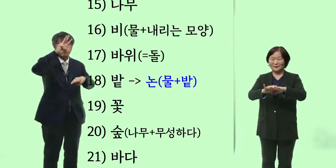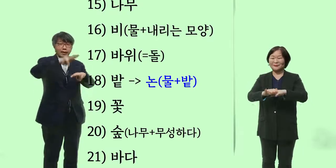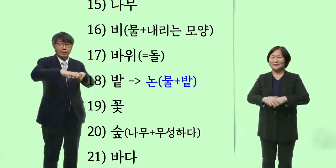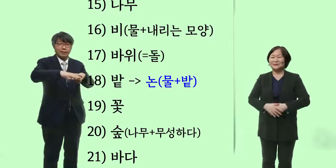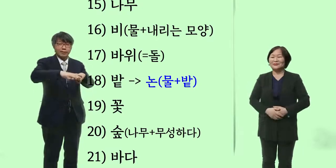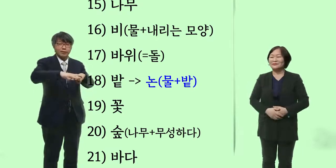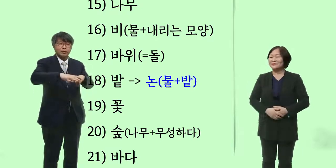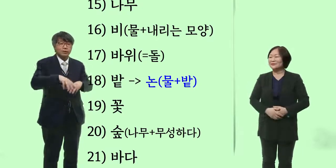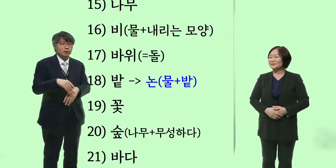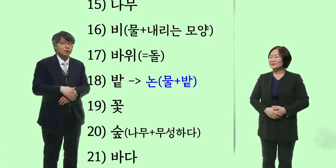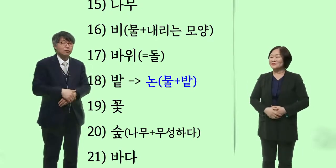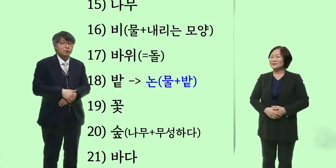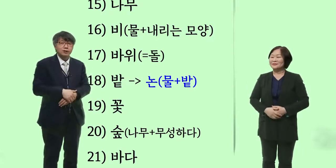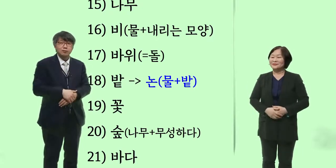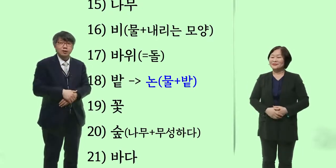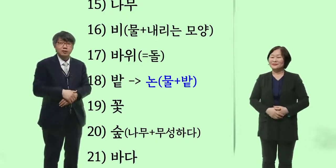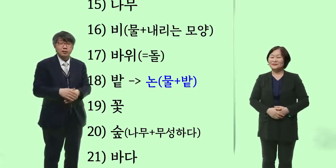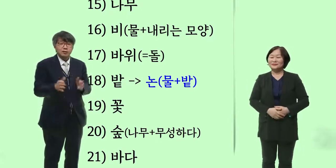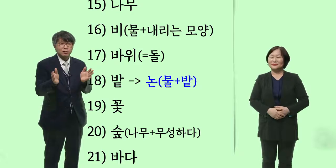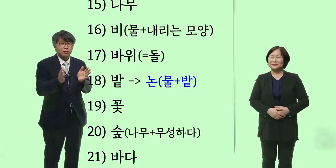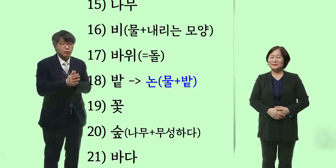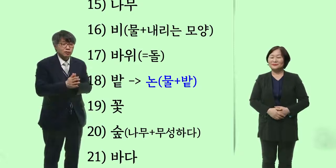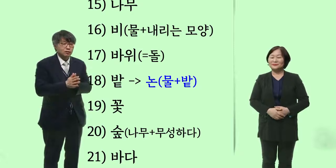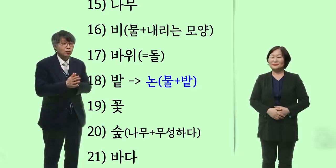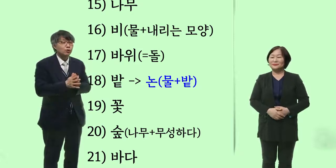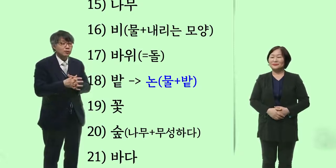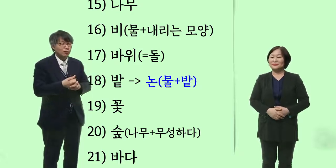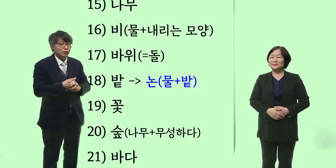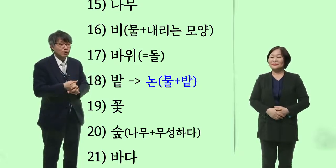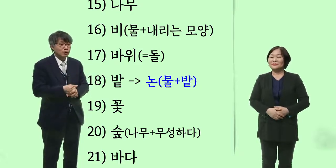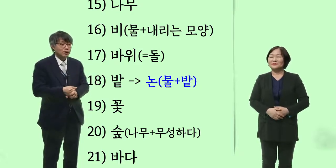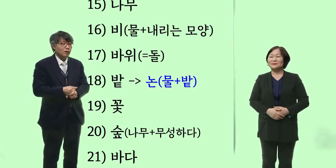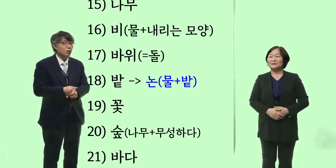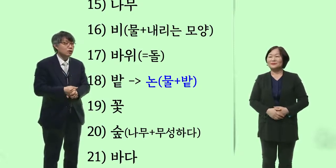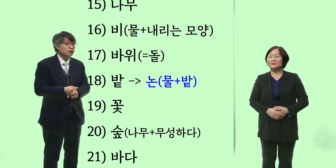물밭. 예, 물밭이면 논입니다. 논. 자, 꽃.